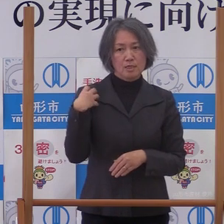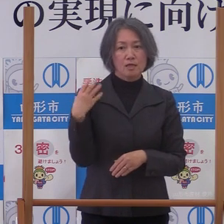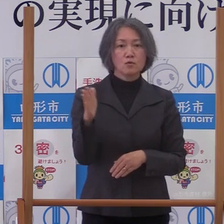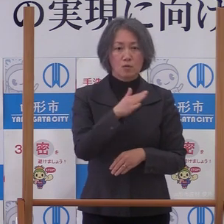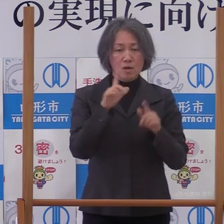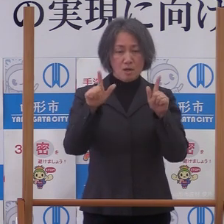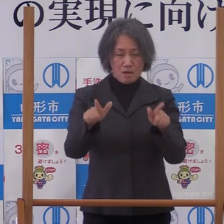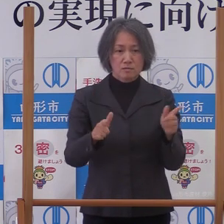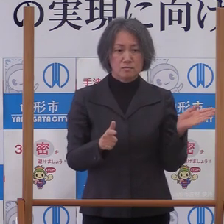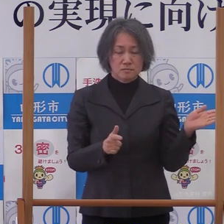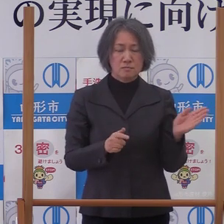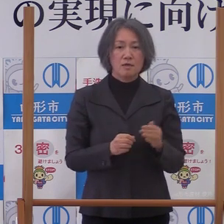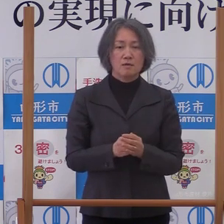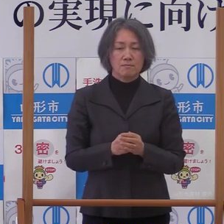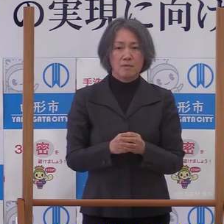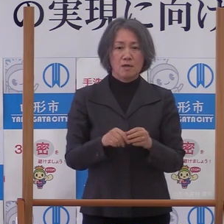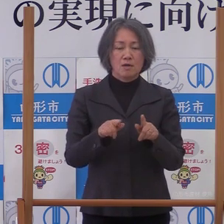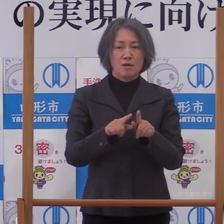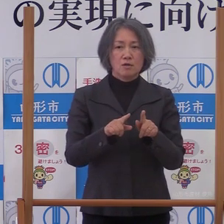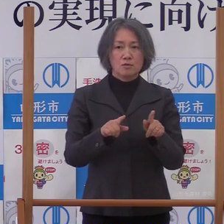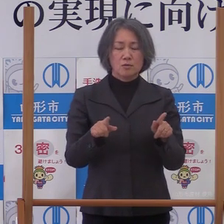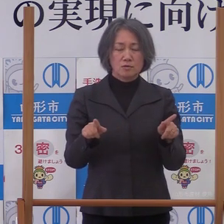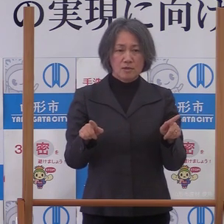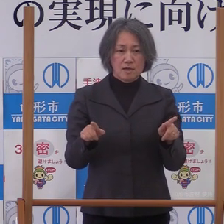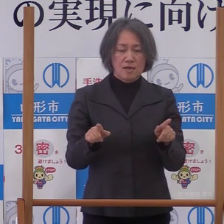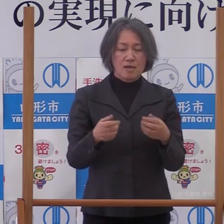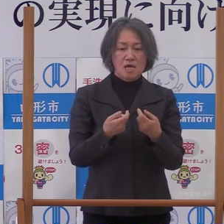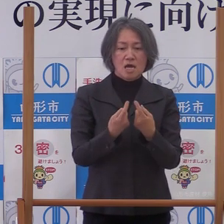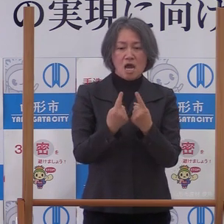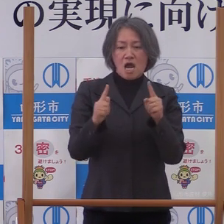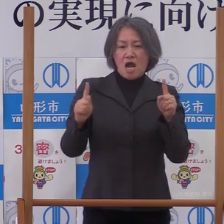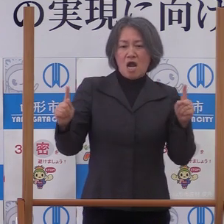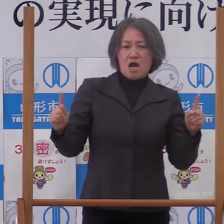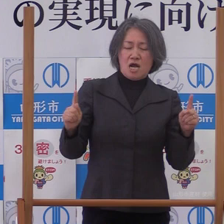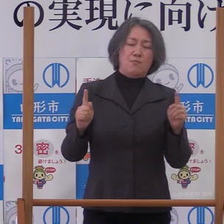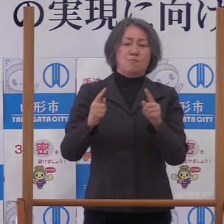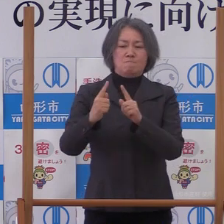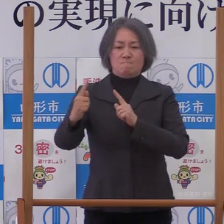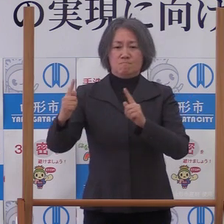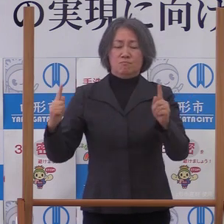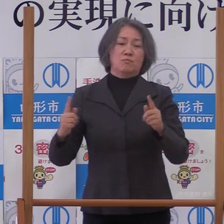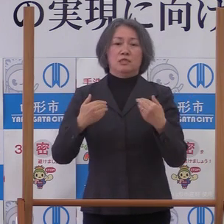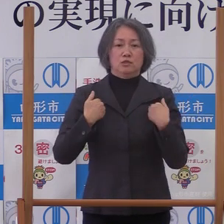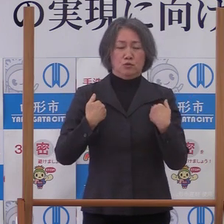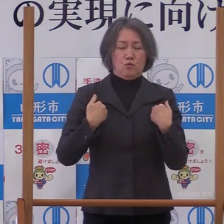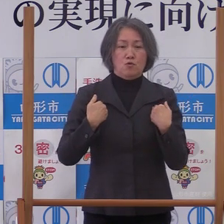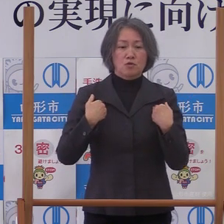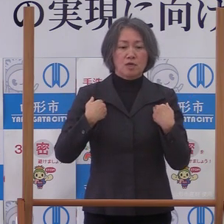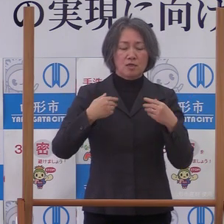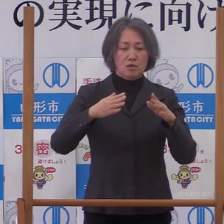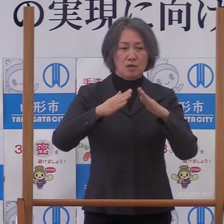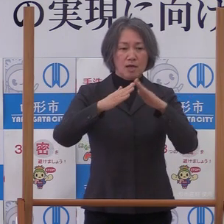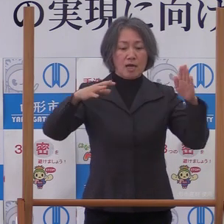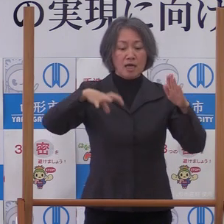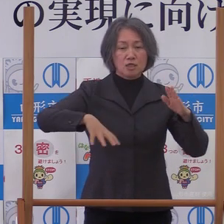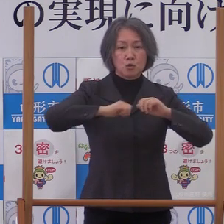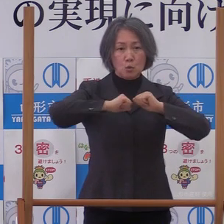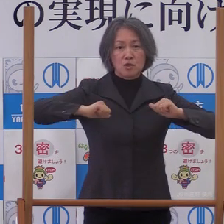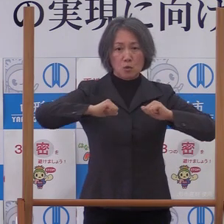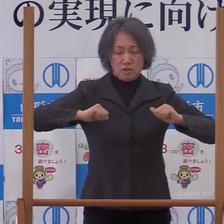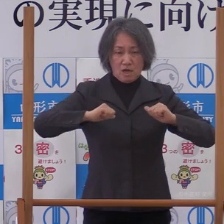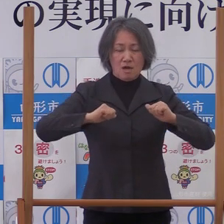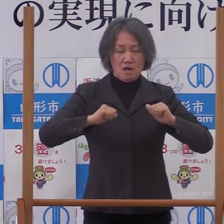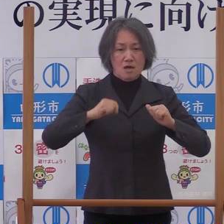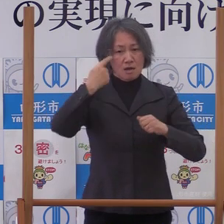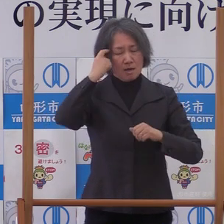はい、じゃあお願いします。 はい、当然離れ距離の方も取りまして、そのスペース面積から考えていくと、いわゆる対策の